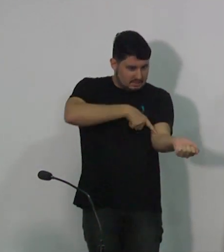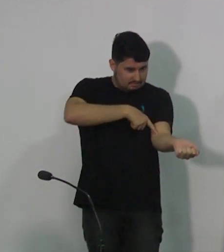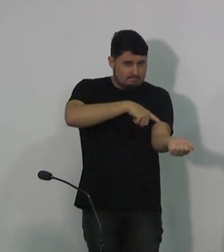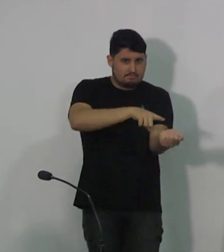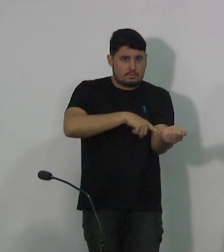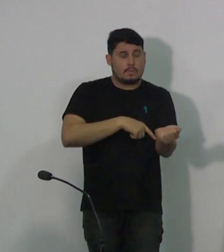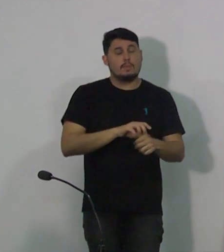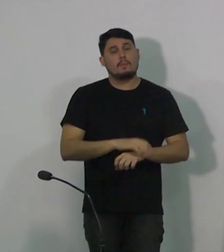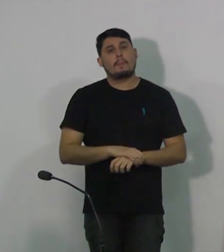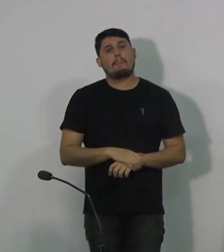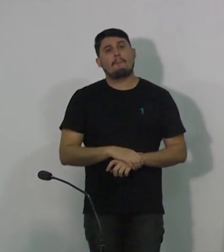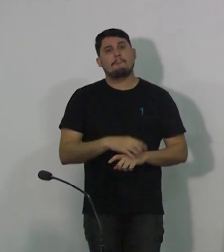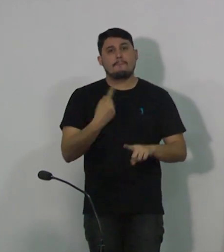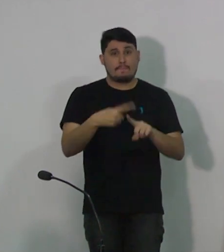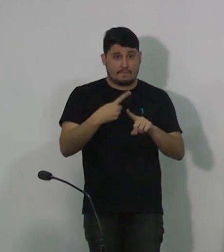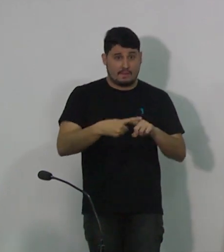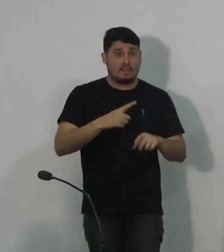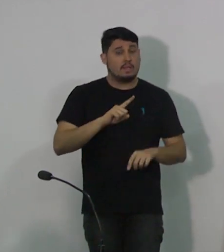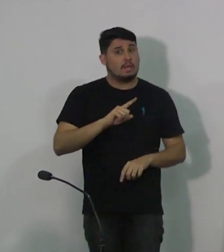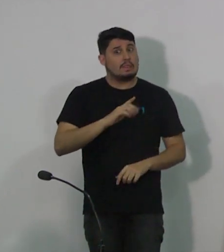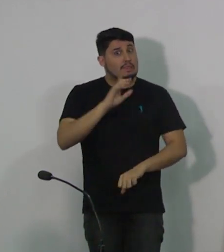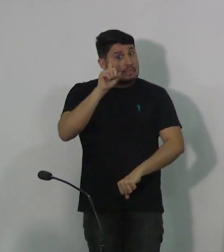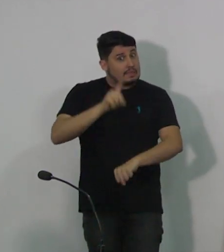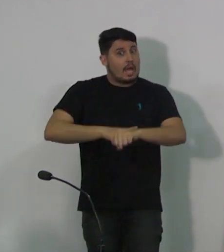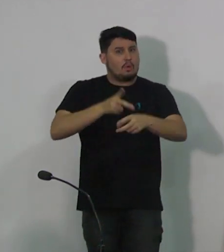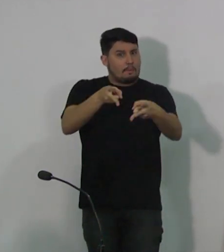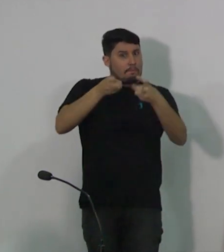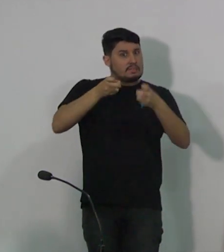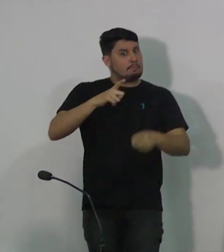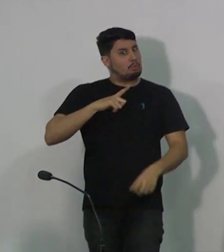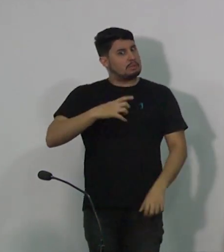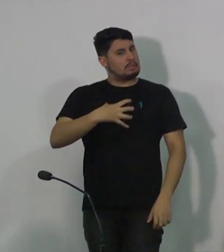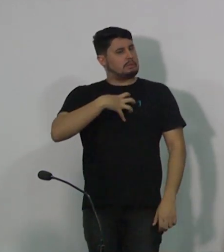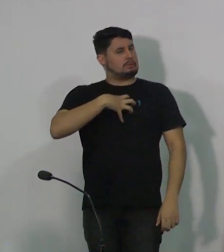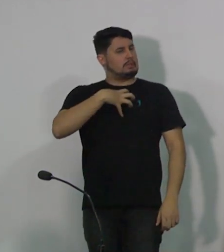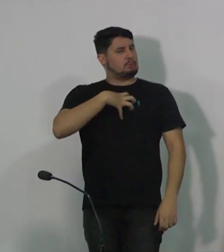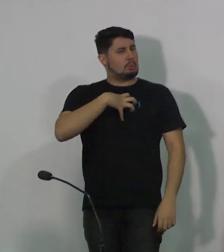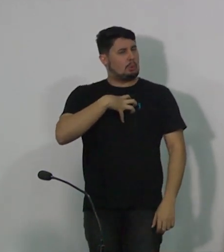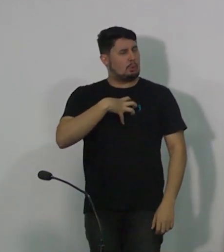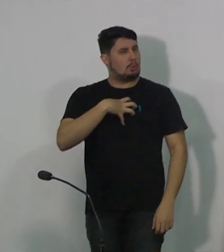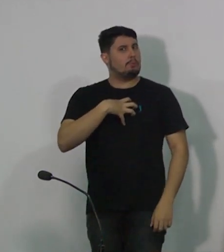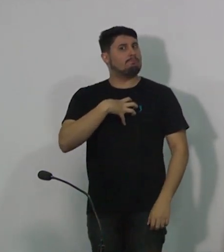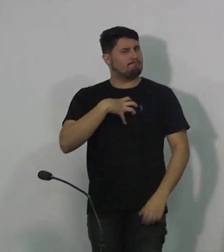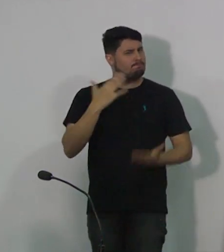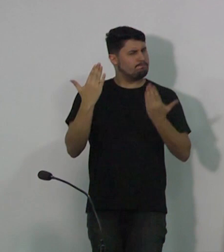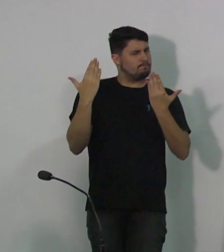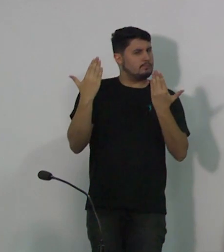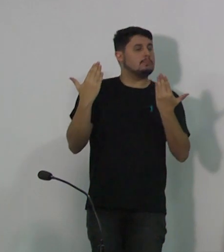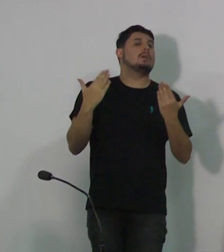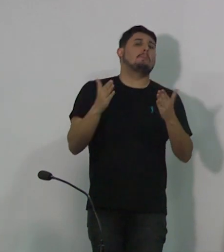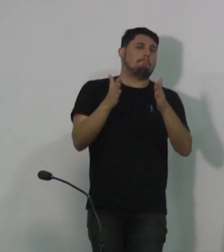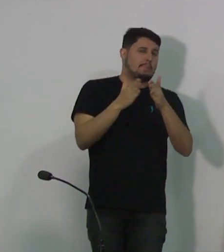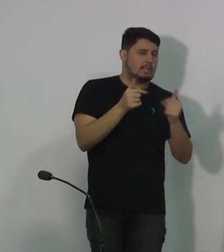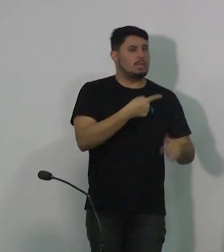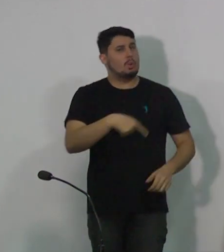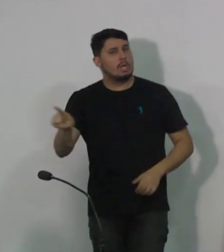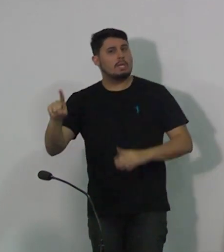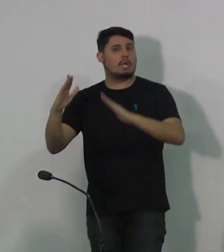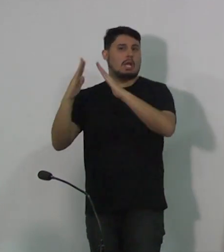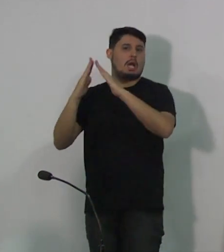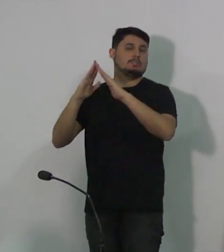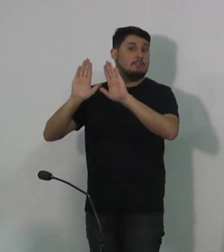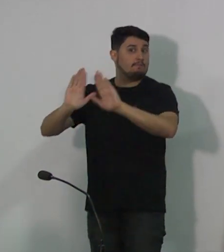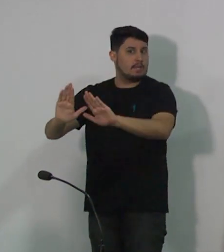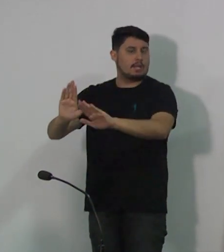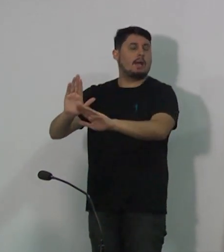que ela entrou como suspeito, o próprio profissional de saúde nos informou, ela ficou em isolamento domiciliar e os contactantes dela a gente também passou a